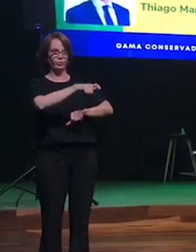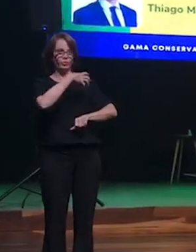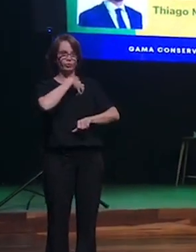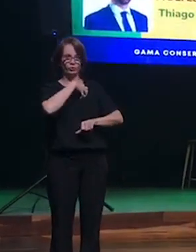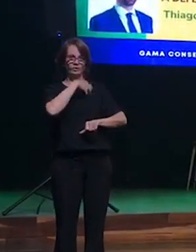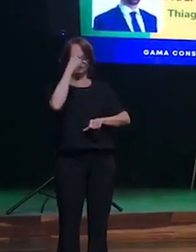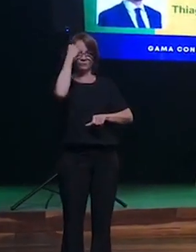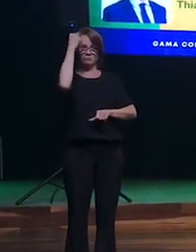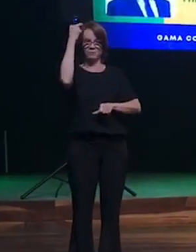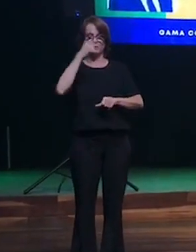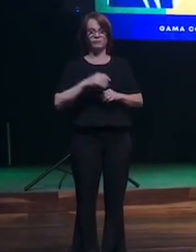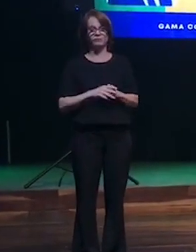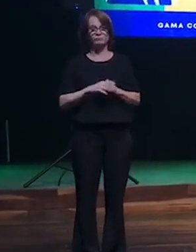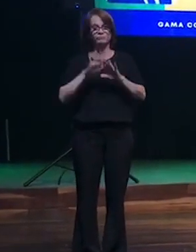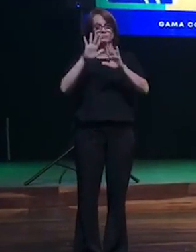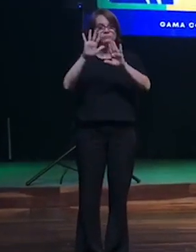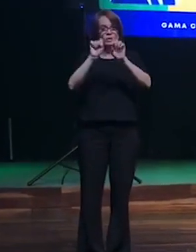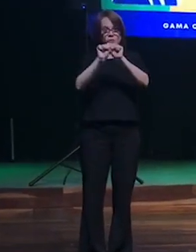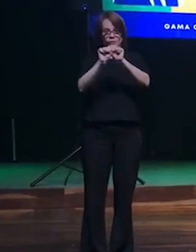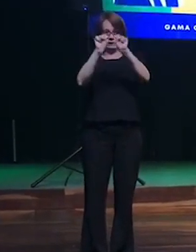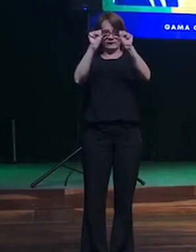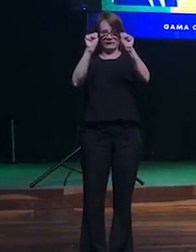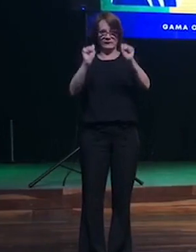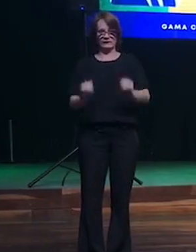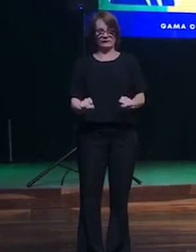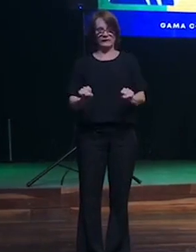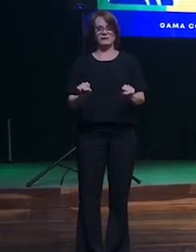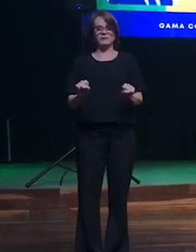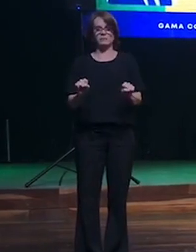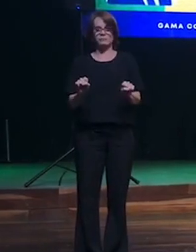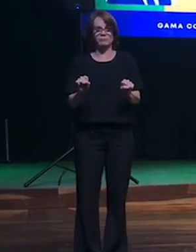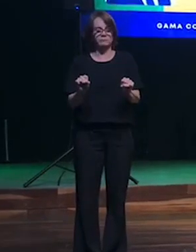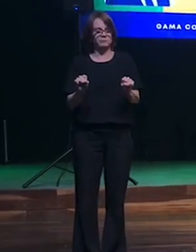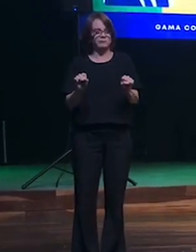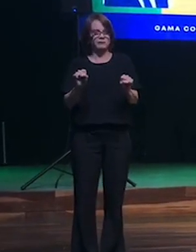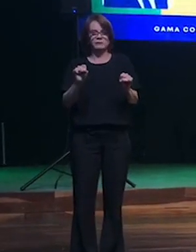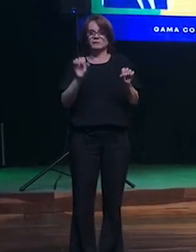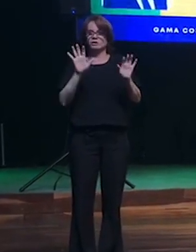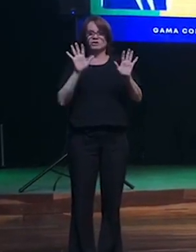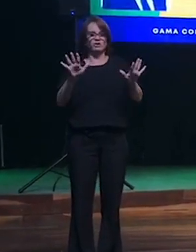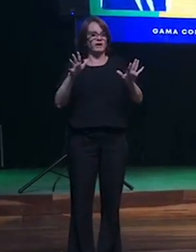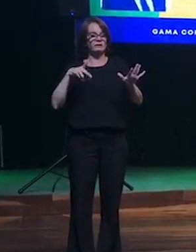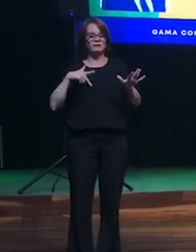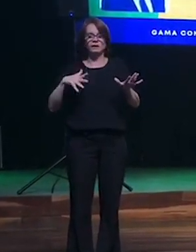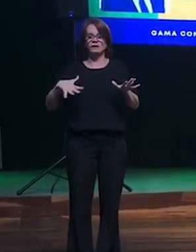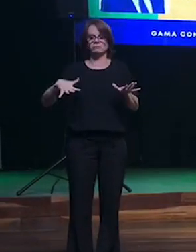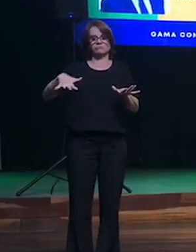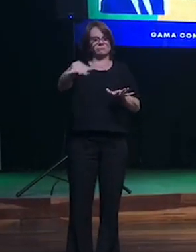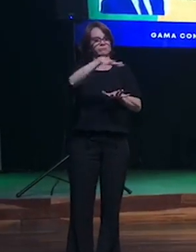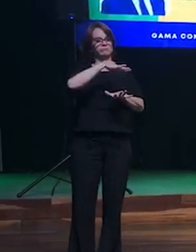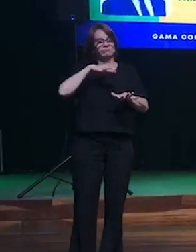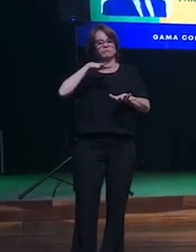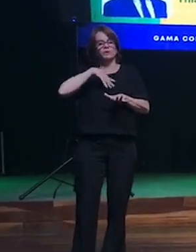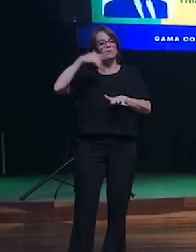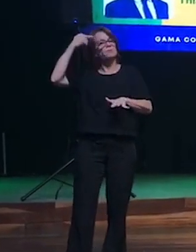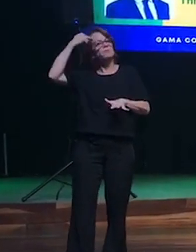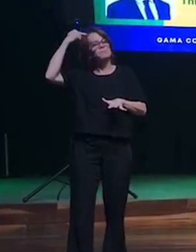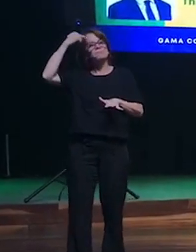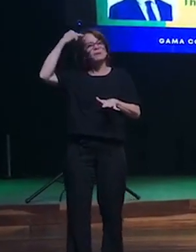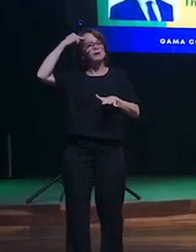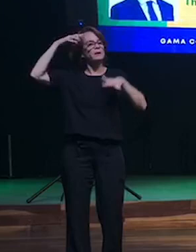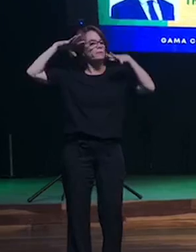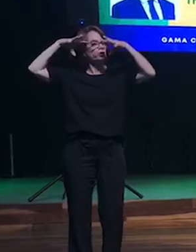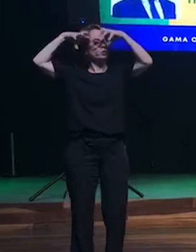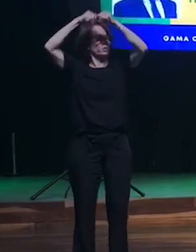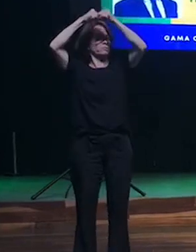O sistema, ele está tão permeado, ele está tão preenchido pelo pensamento dominante